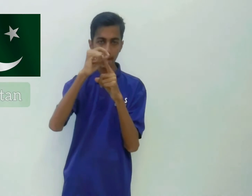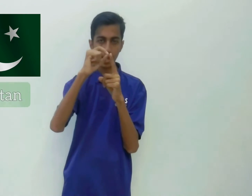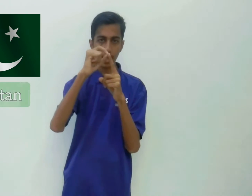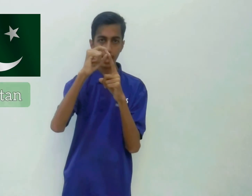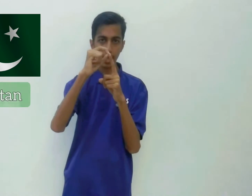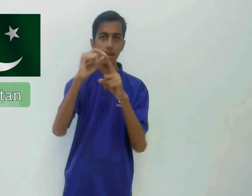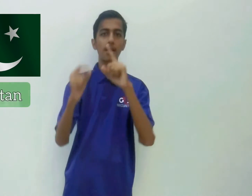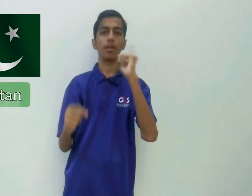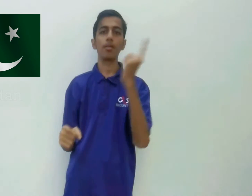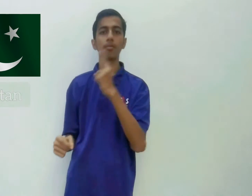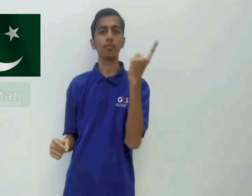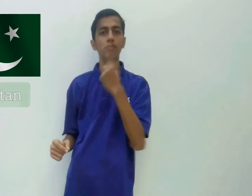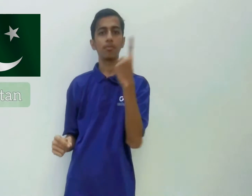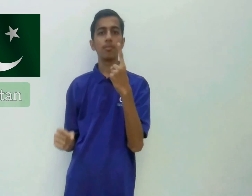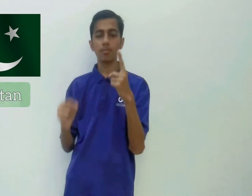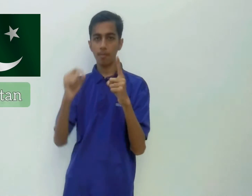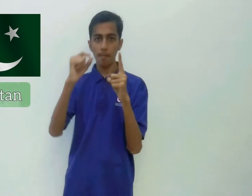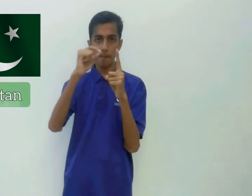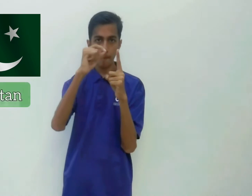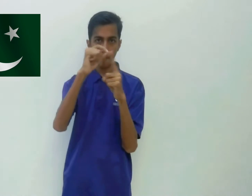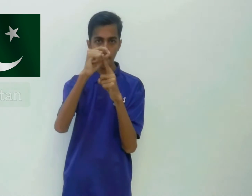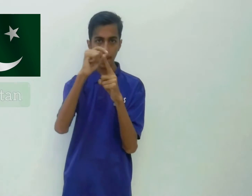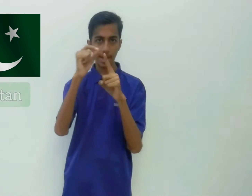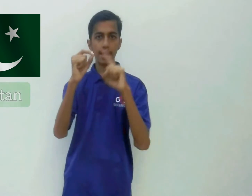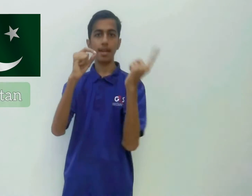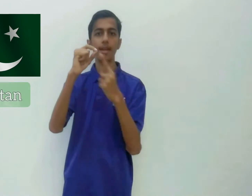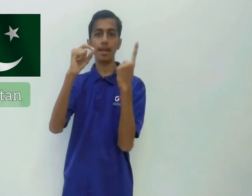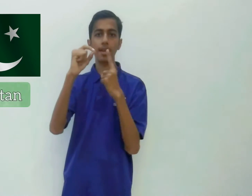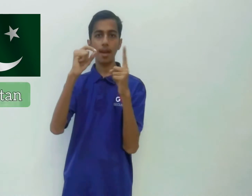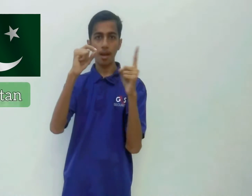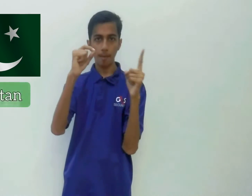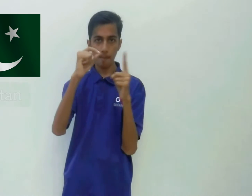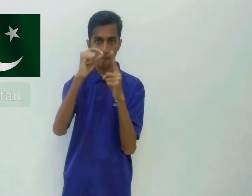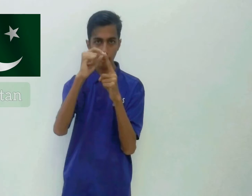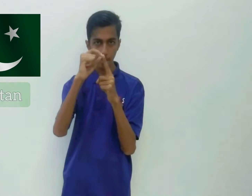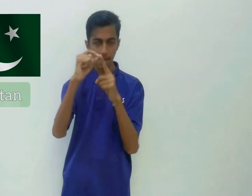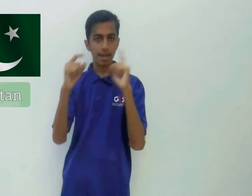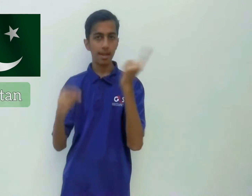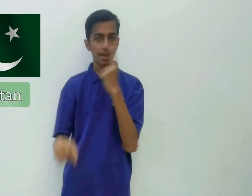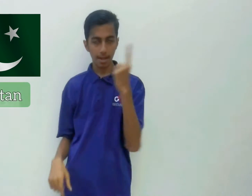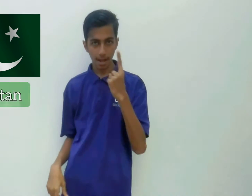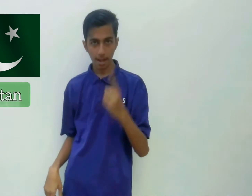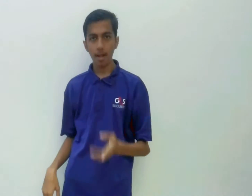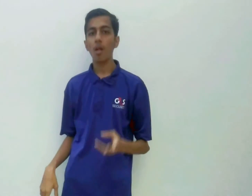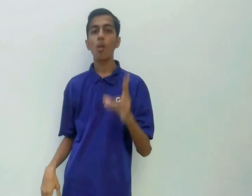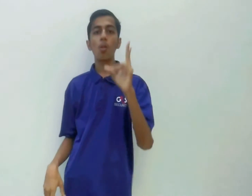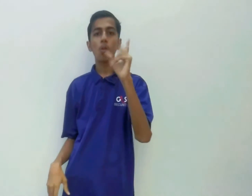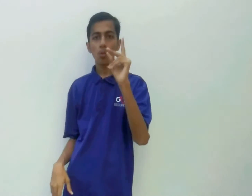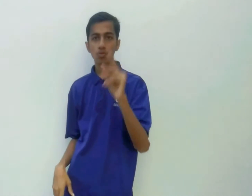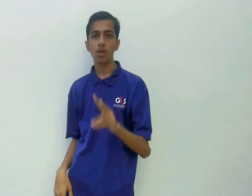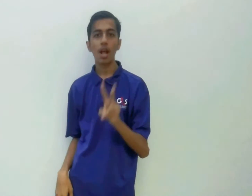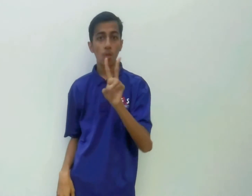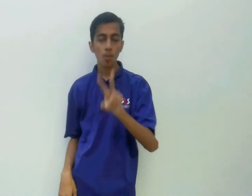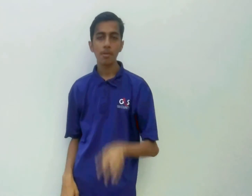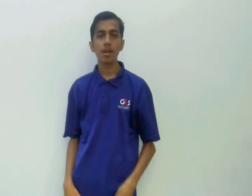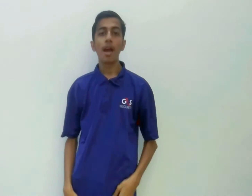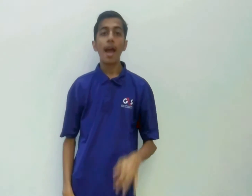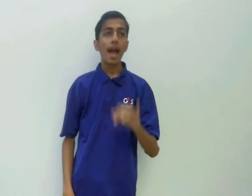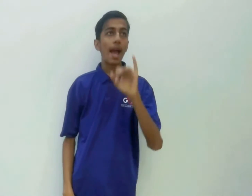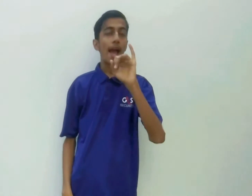पाकिस्तान सेंपल एलफाबेट्ट अगर आपने पढ़े हैं तो सेंपल पी बनाना है और एक circle बनाना है हवा में तो P बन